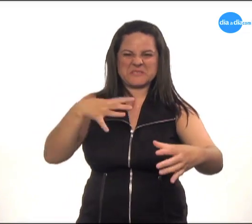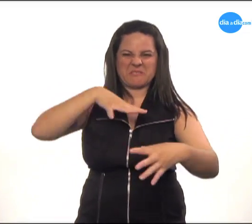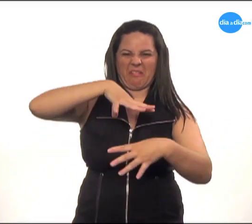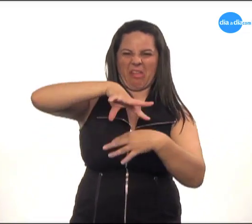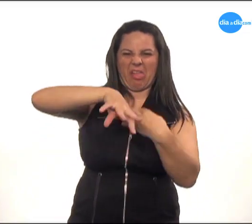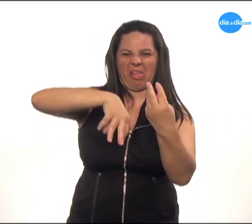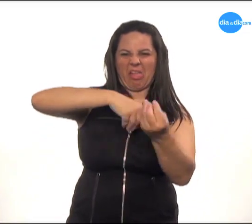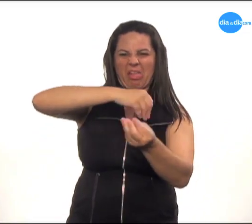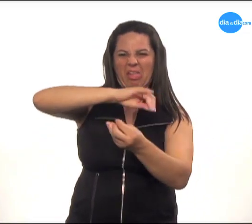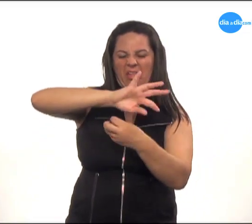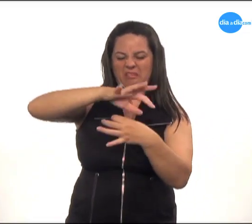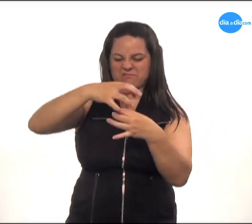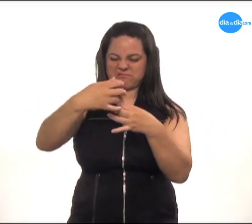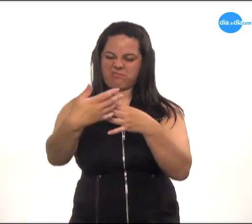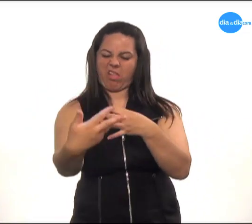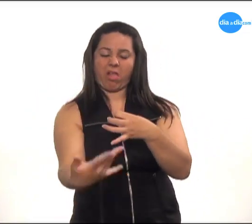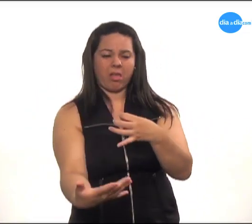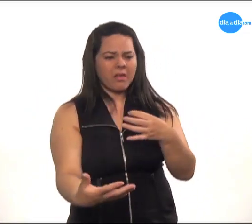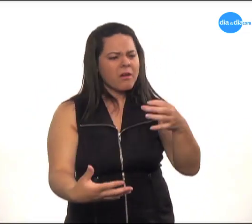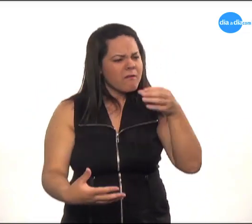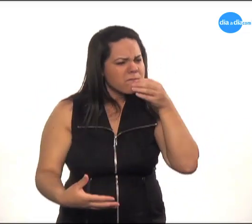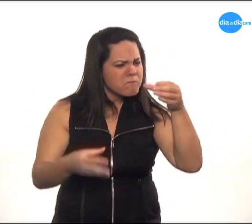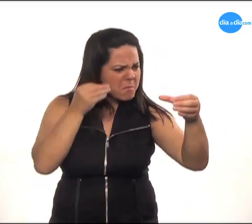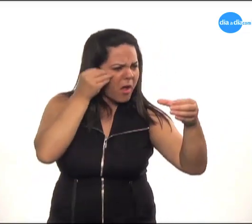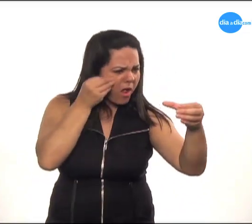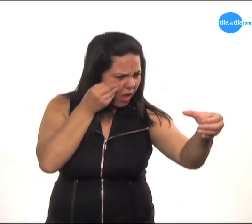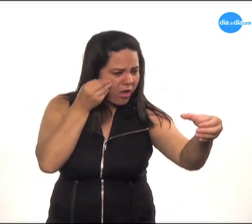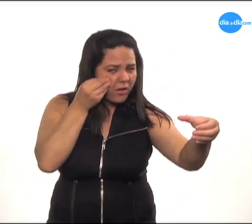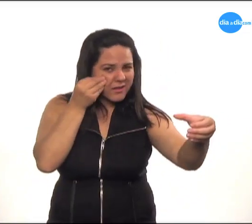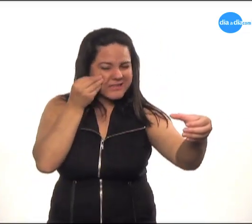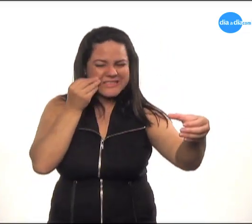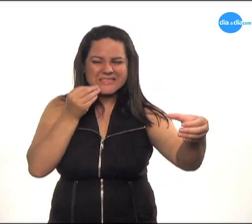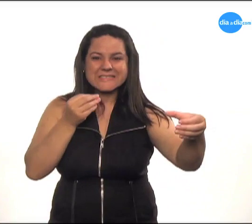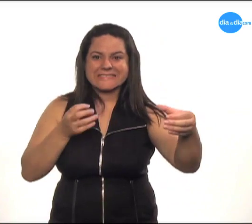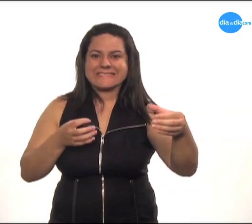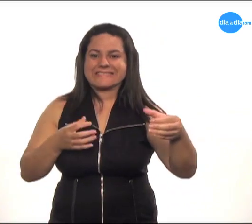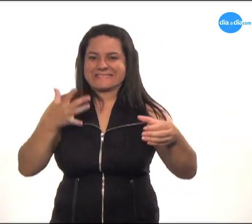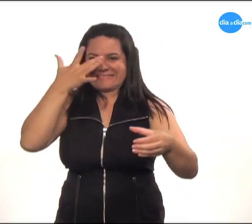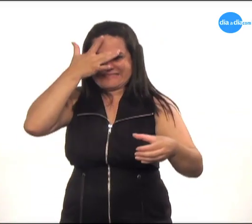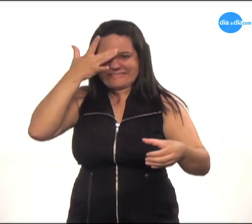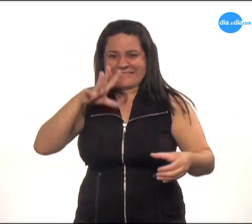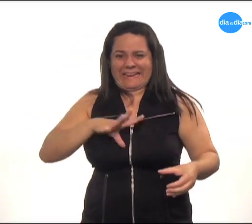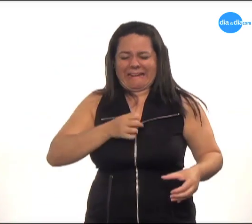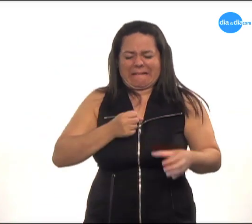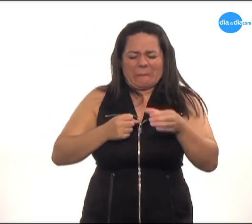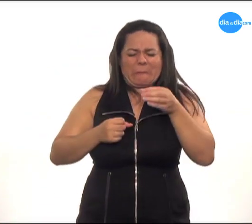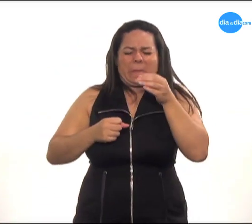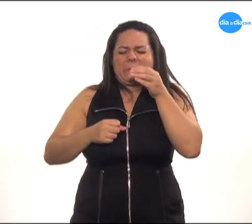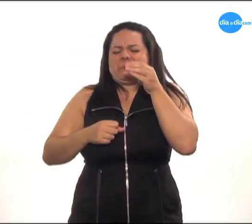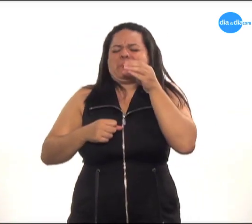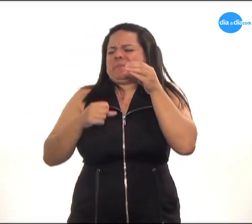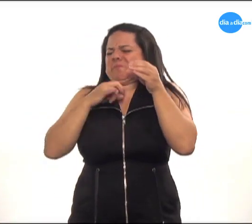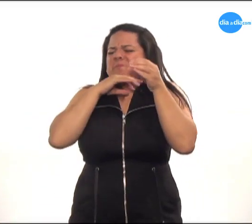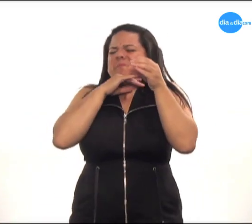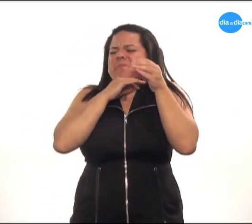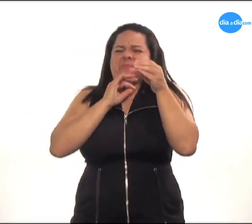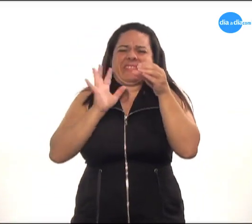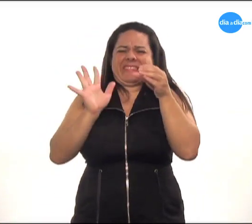Aquela meleca que caía assim, né? E disse assim, toma, experimenta. Aí um mais corajoso dava aquela bicadinha,